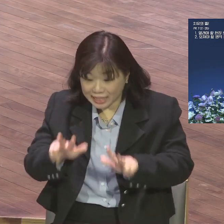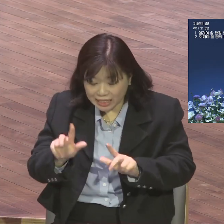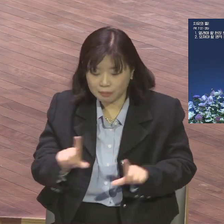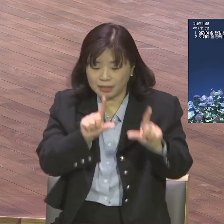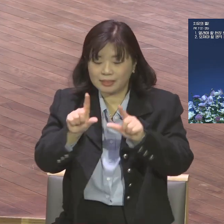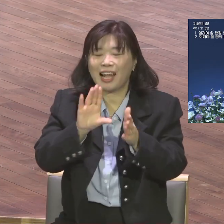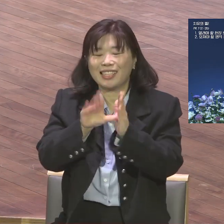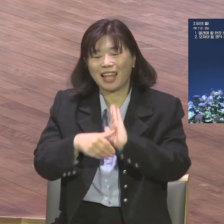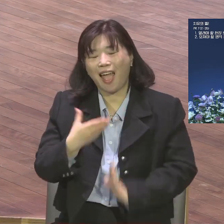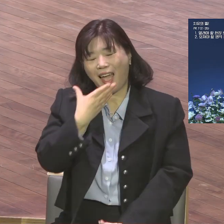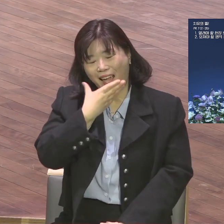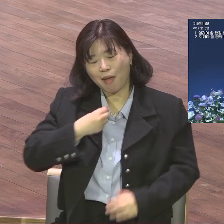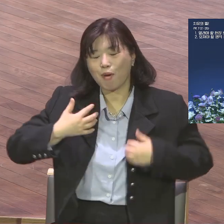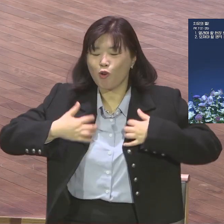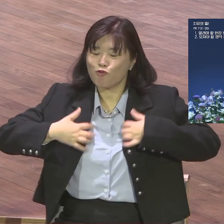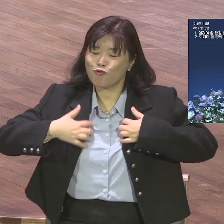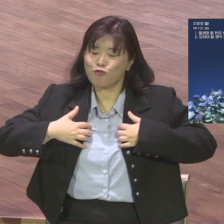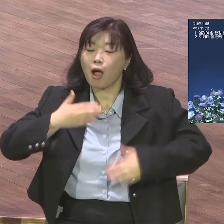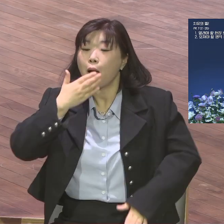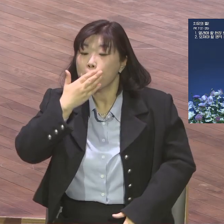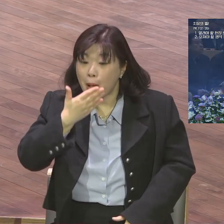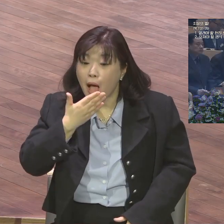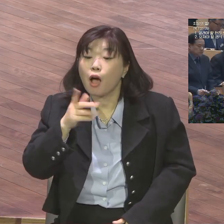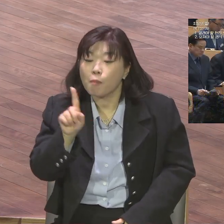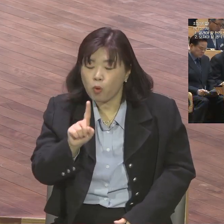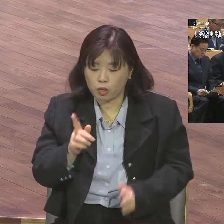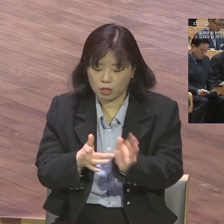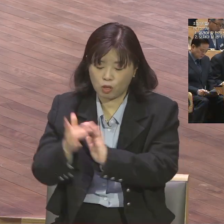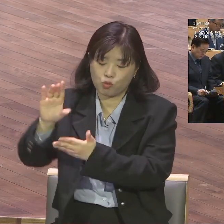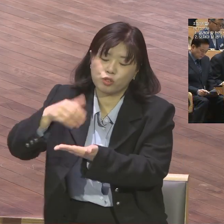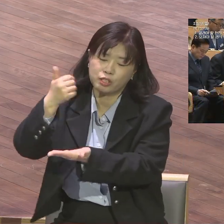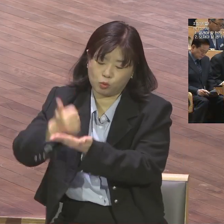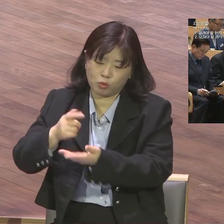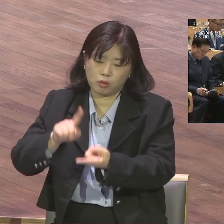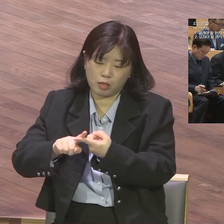모든 해답이 되는 예수 그리스도를 전해야 된다.